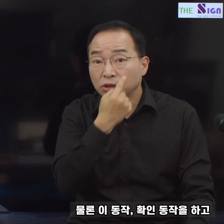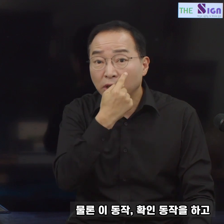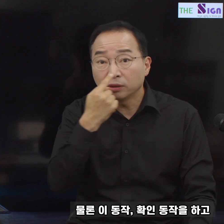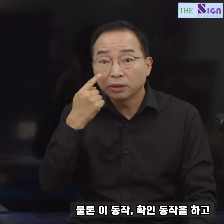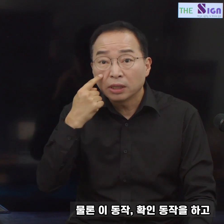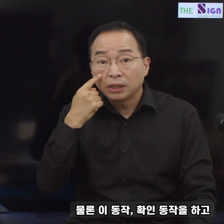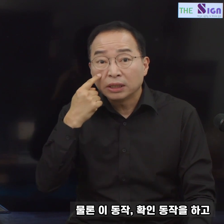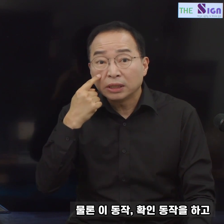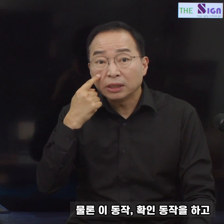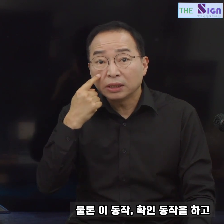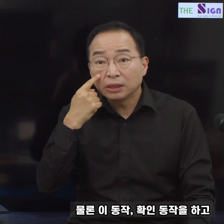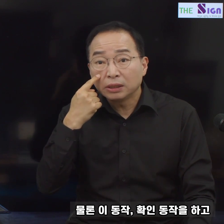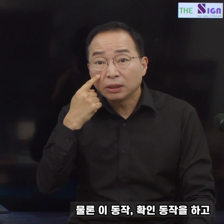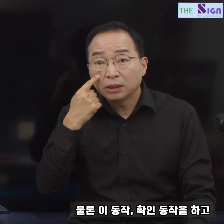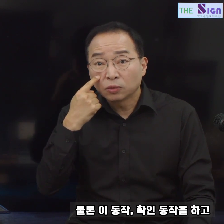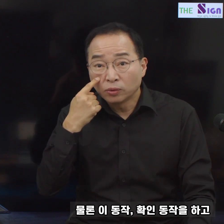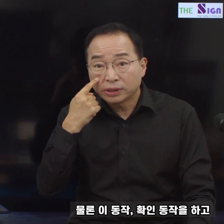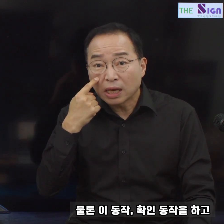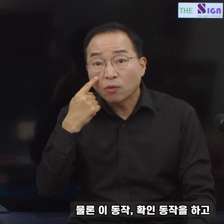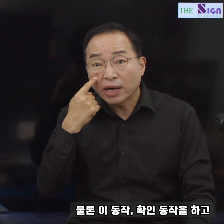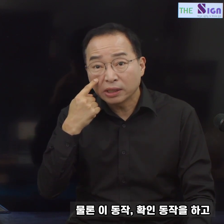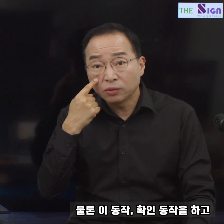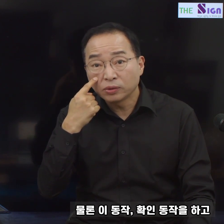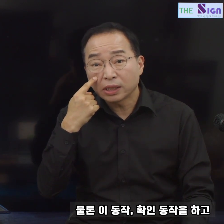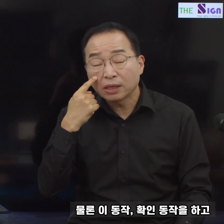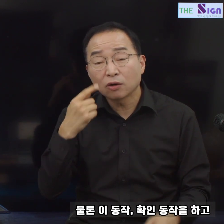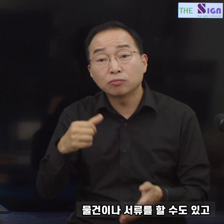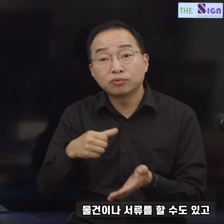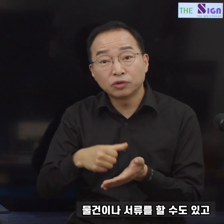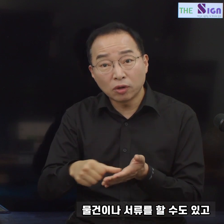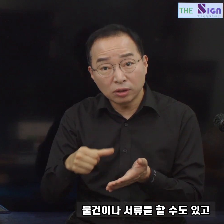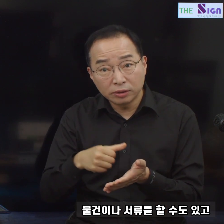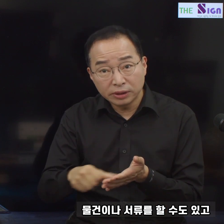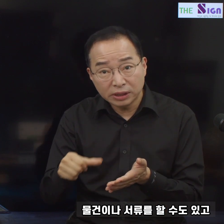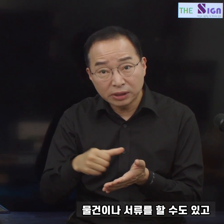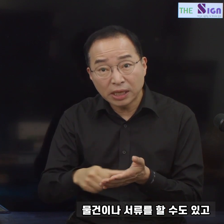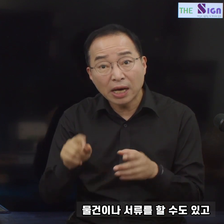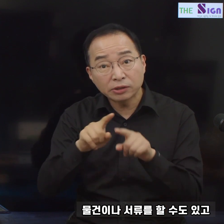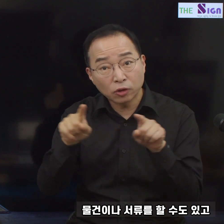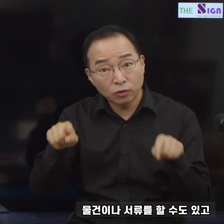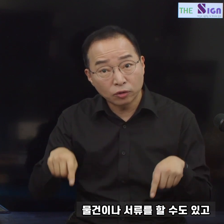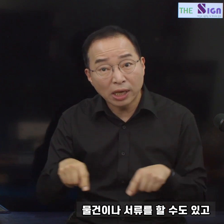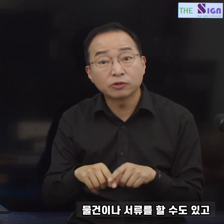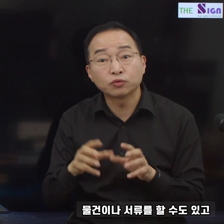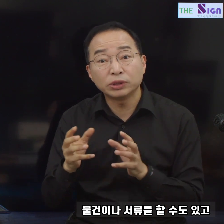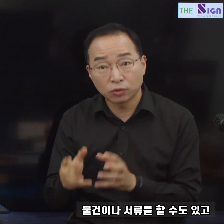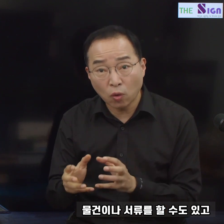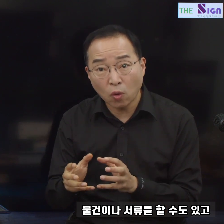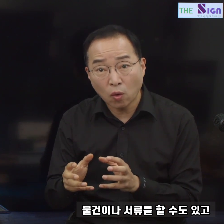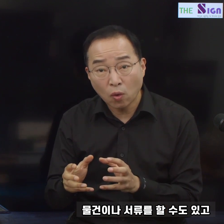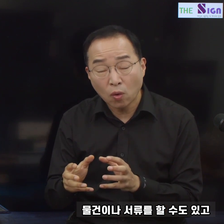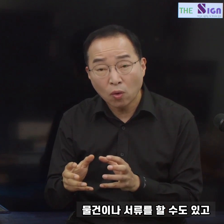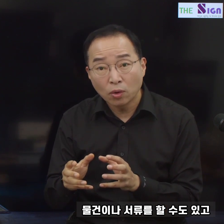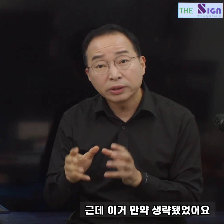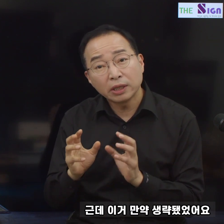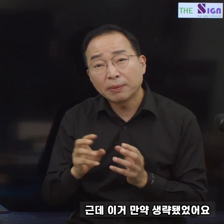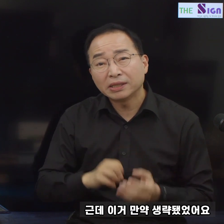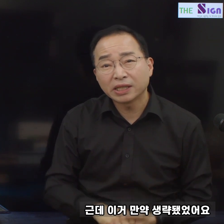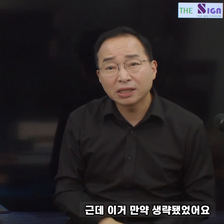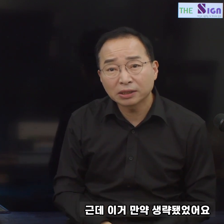물론 이 동작, 확인 동작을 하고 물건이나 서류를 할 수도 있고, 근데 이거 많이